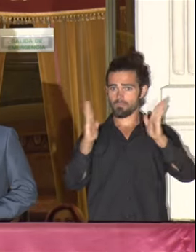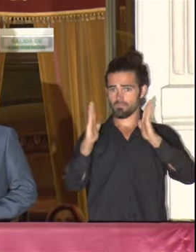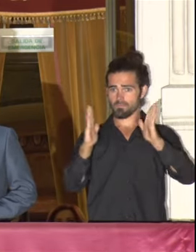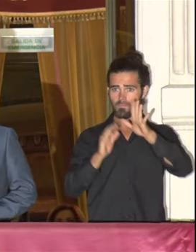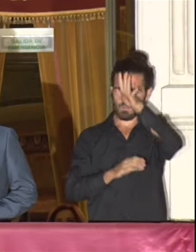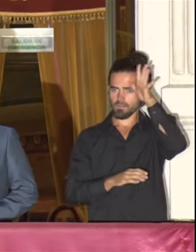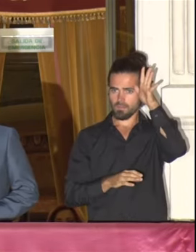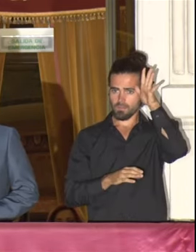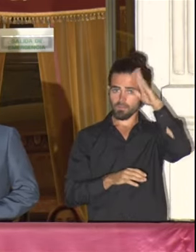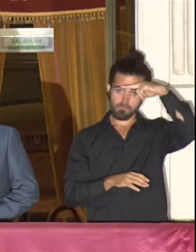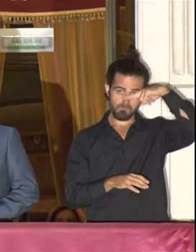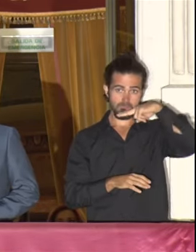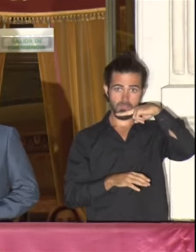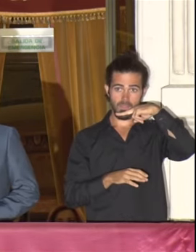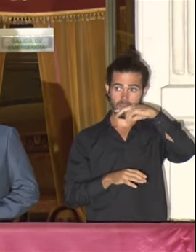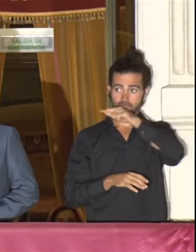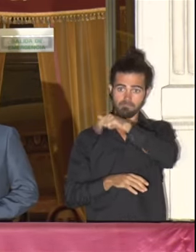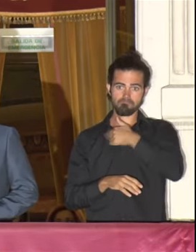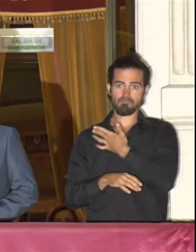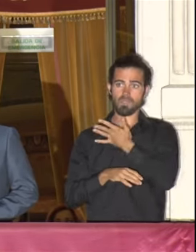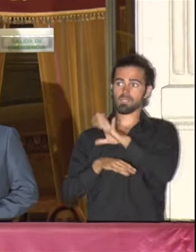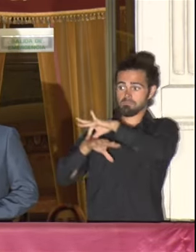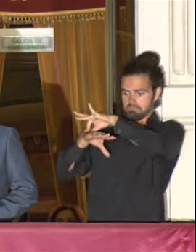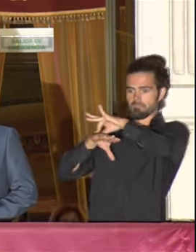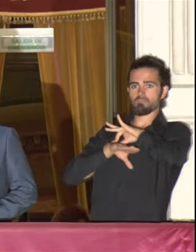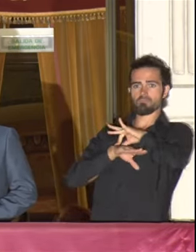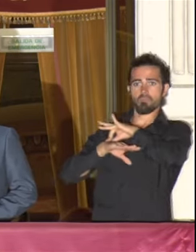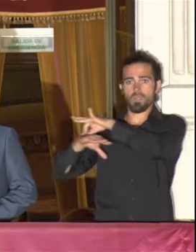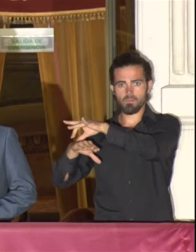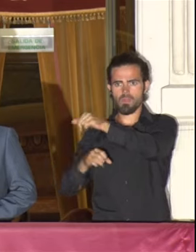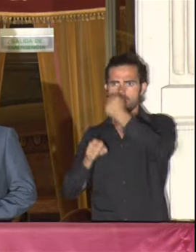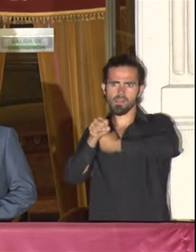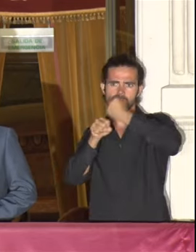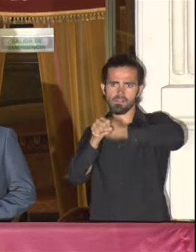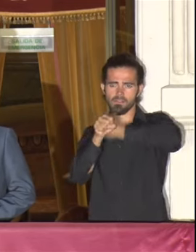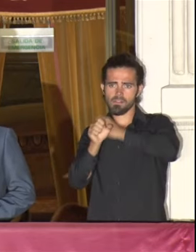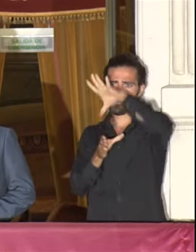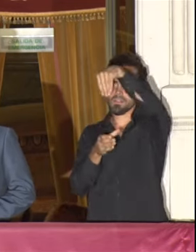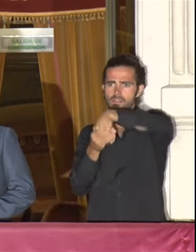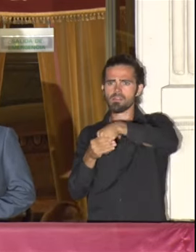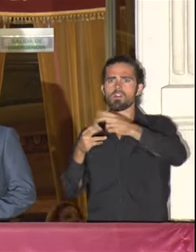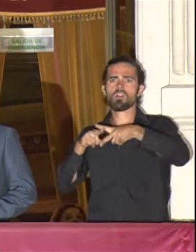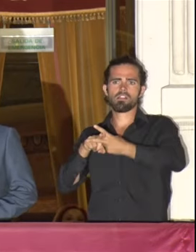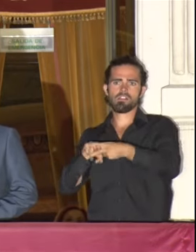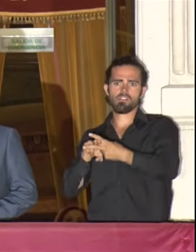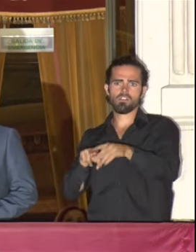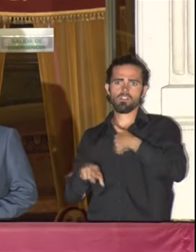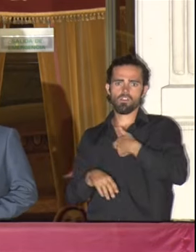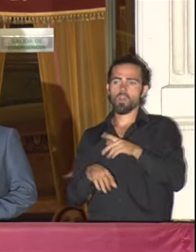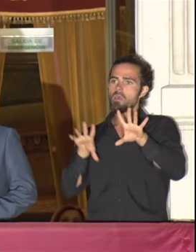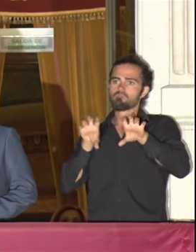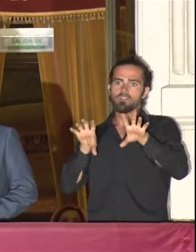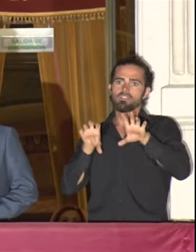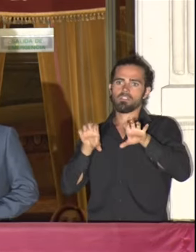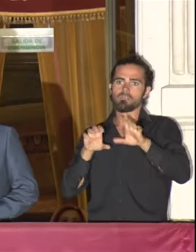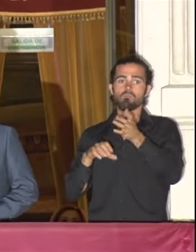me invitaba a trabajar en el taller. La verdad es que nunca pasé de aprendiz, porque para ser oficial tenía que hacer